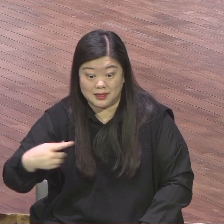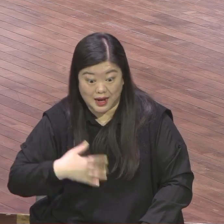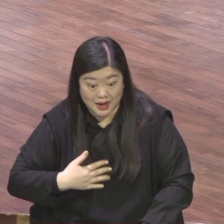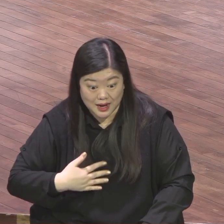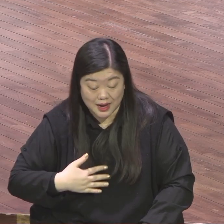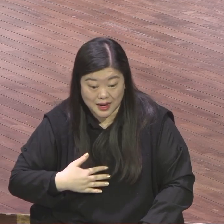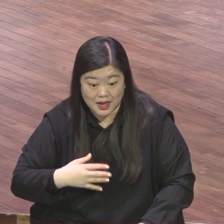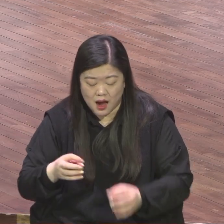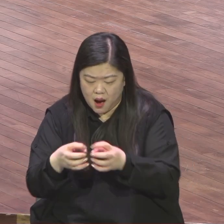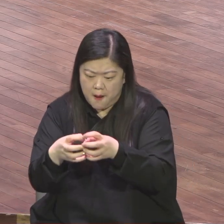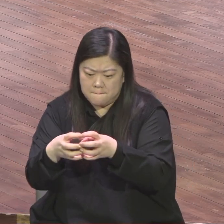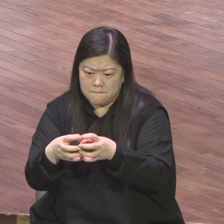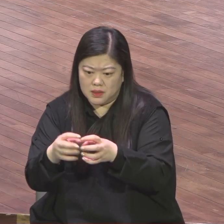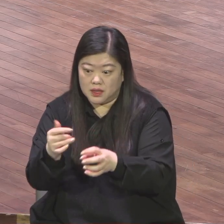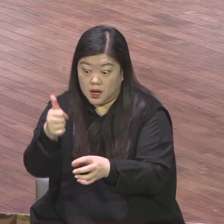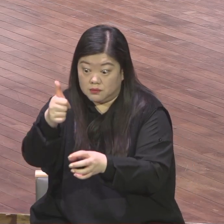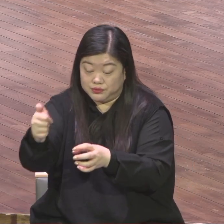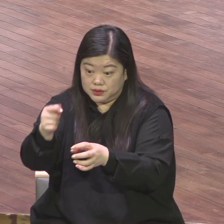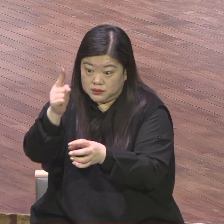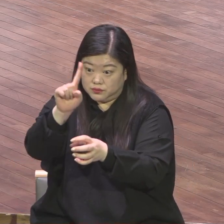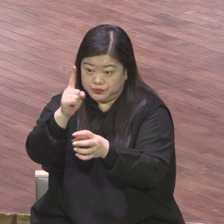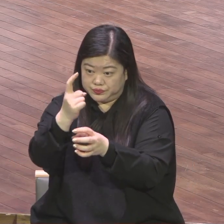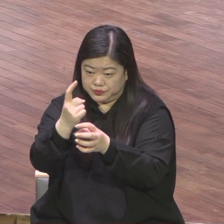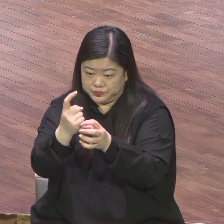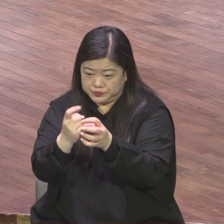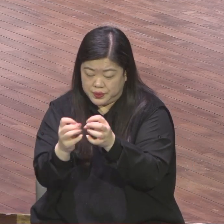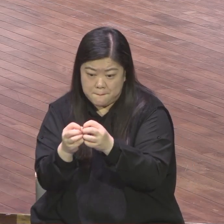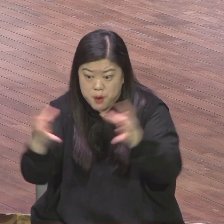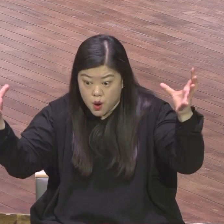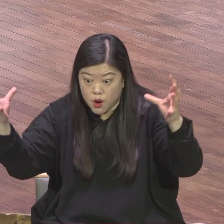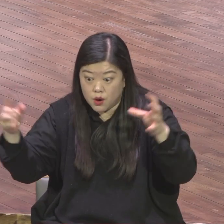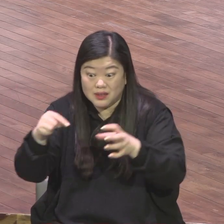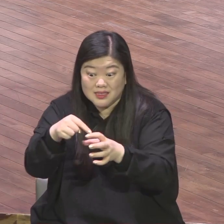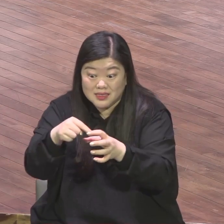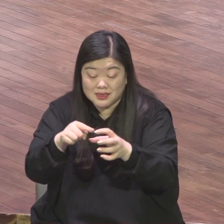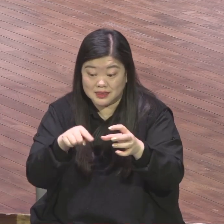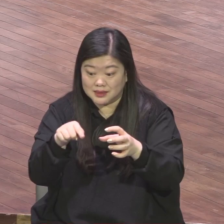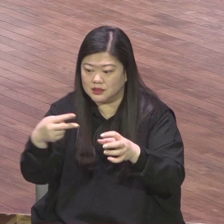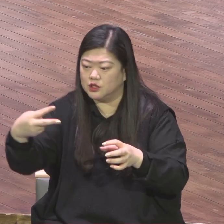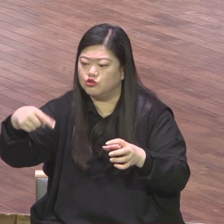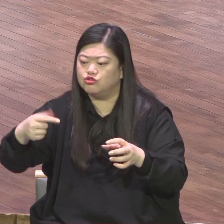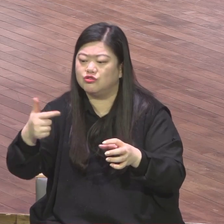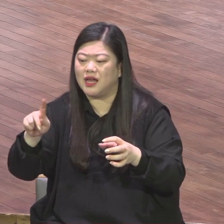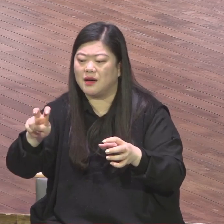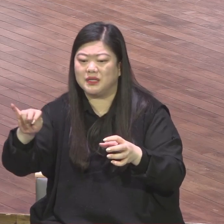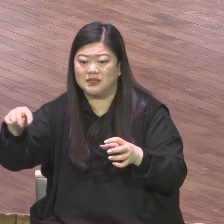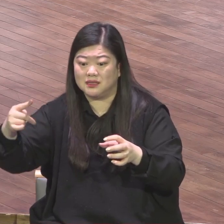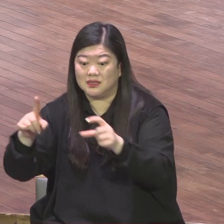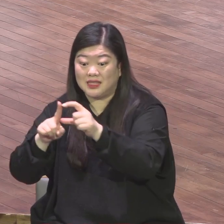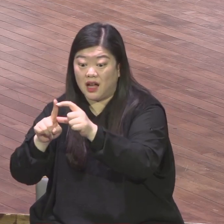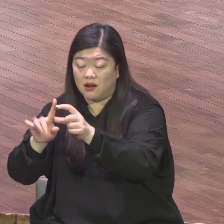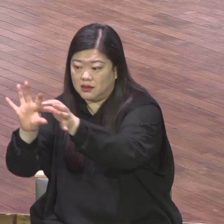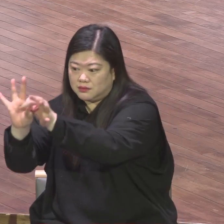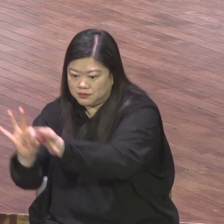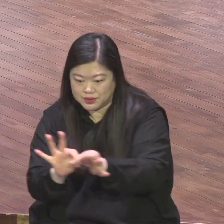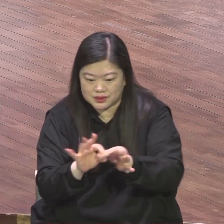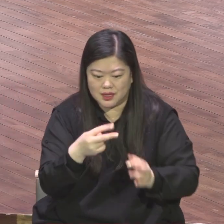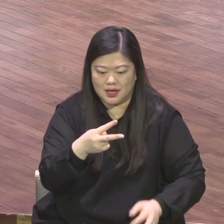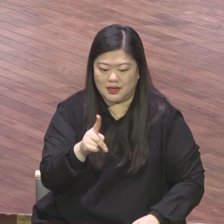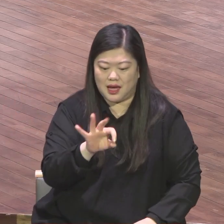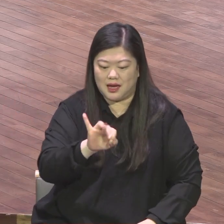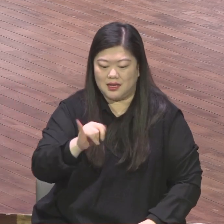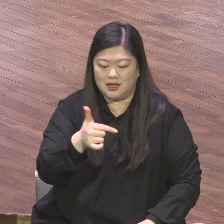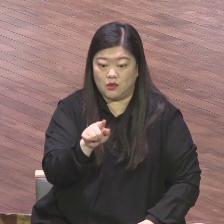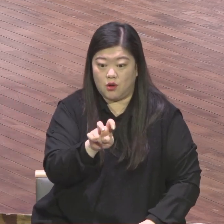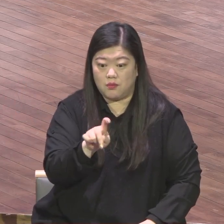아시지요? 폭발적 힘이 성령 안에 있다는 얘기예요. 폭발적으로 그냥. 그리고 성령의 사람이요 있다 그럼